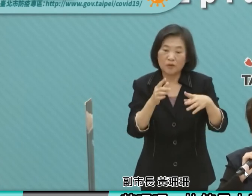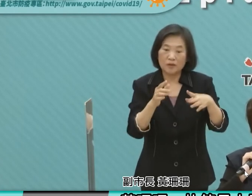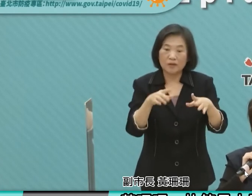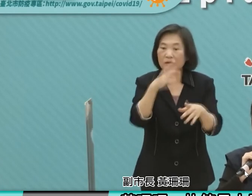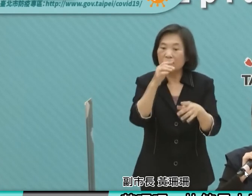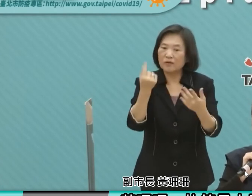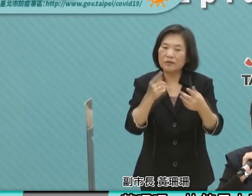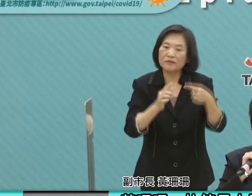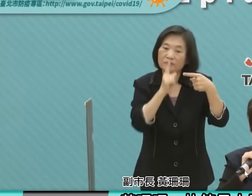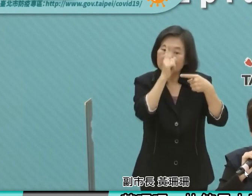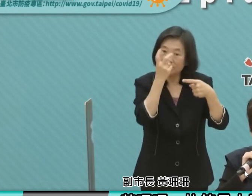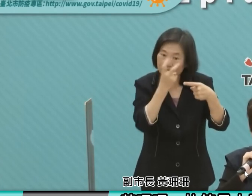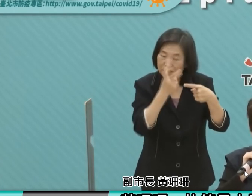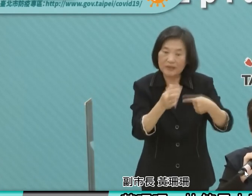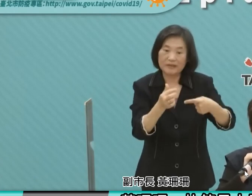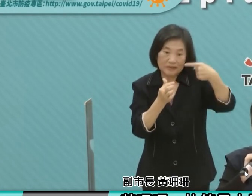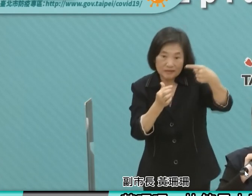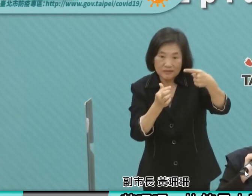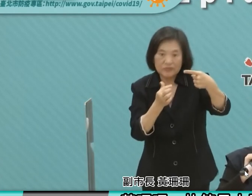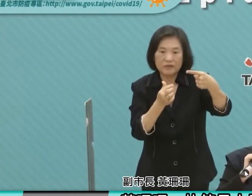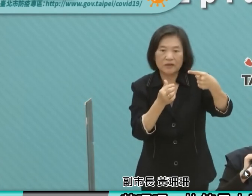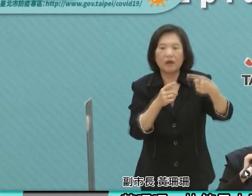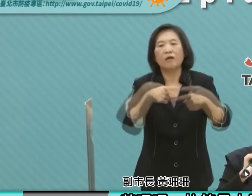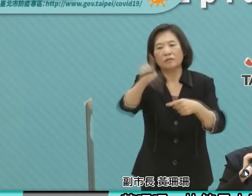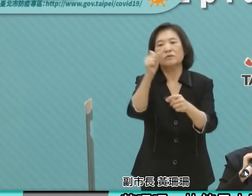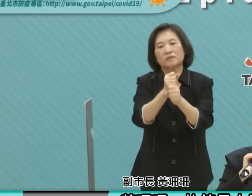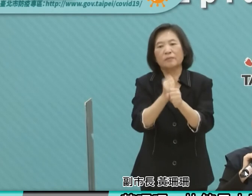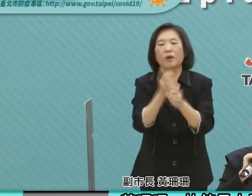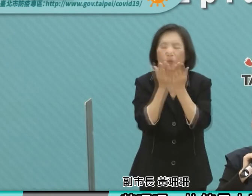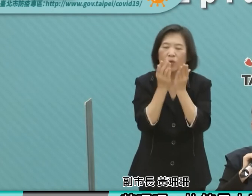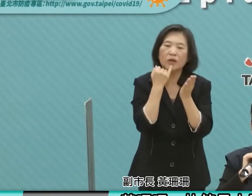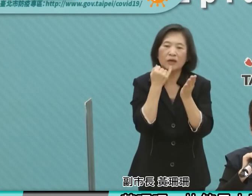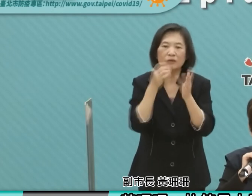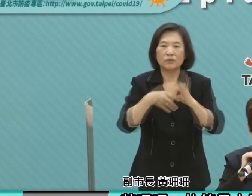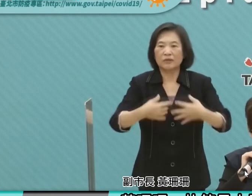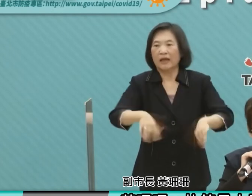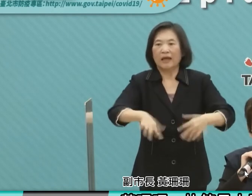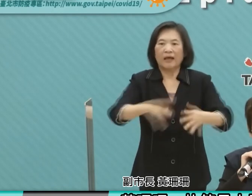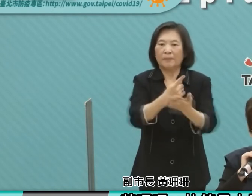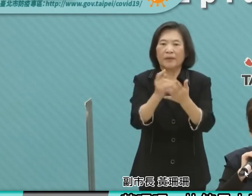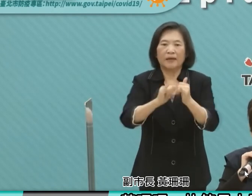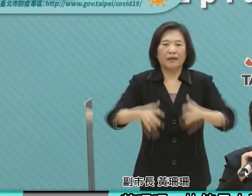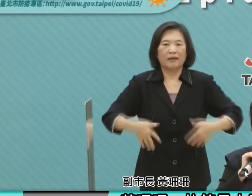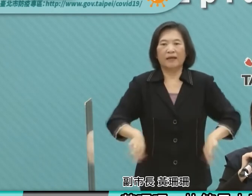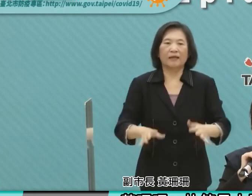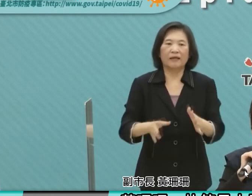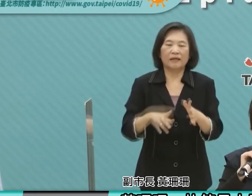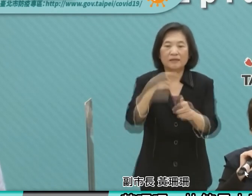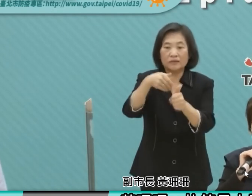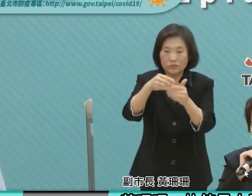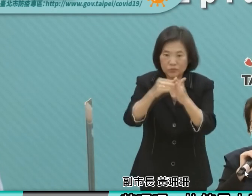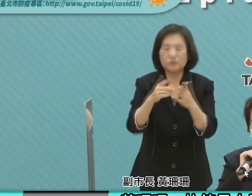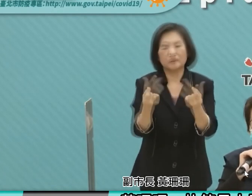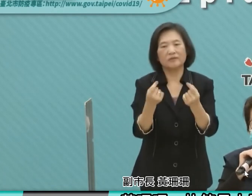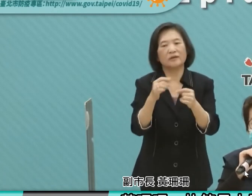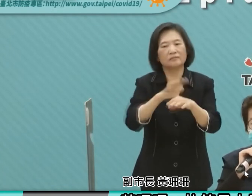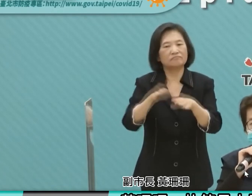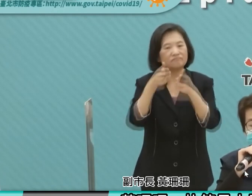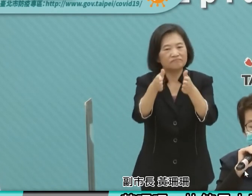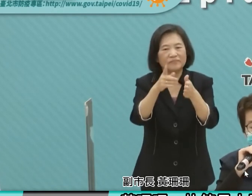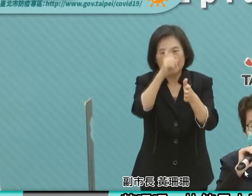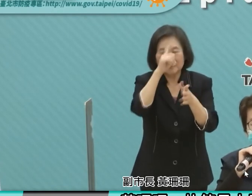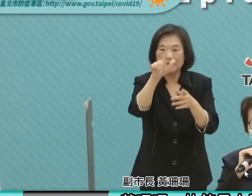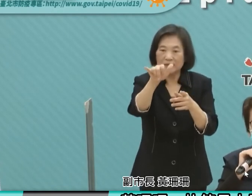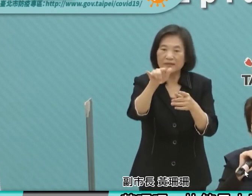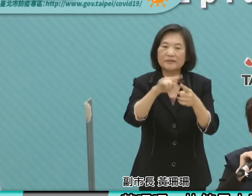上班上课，所以民众才会这么心急。那台北市政府包括教育局，我们采购的 也是这个原因。我们也希望老